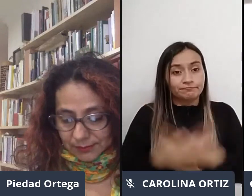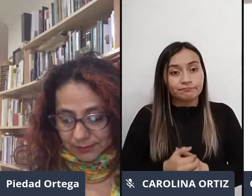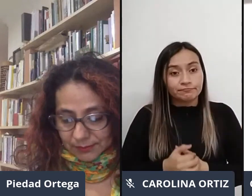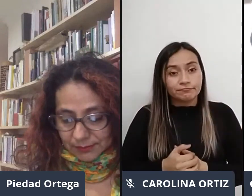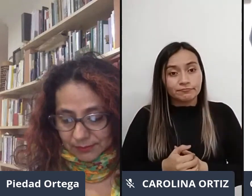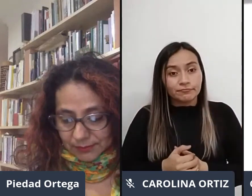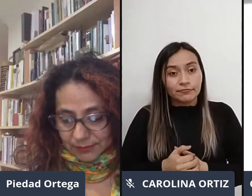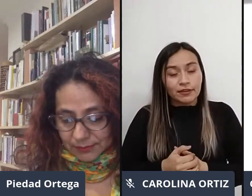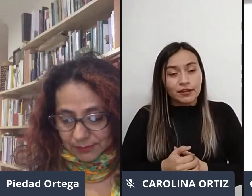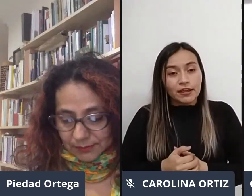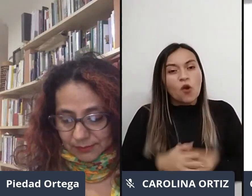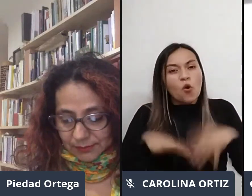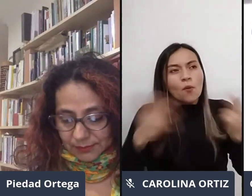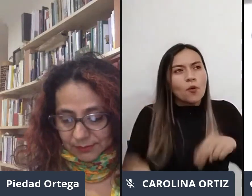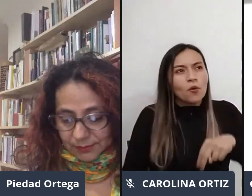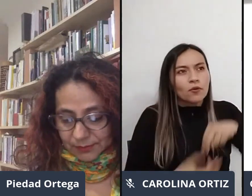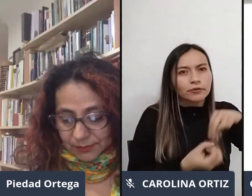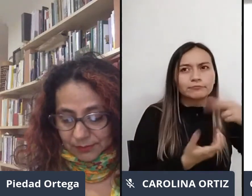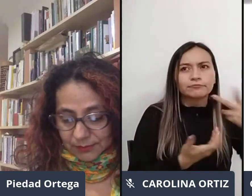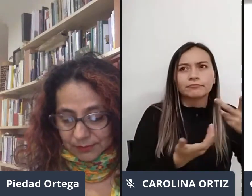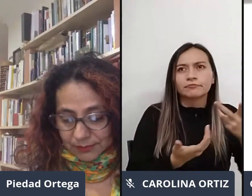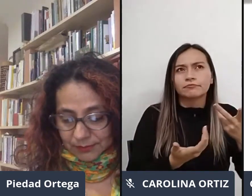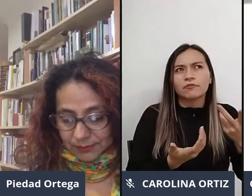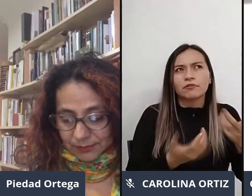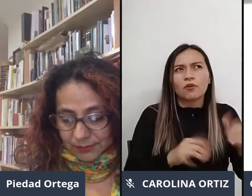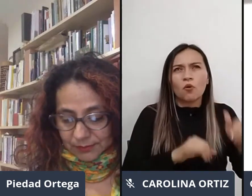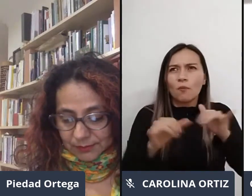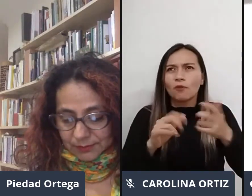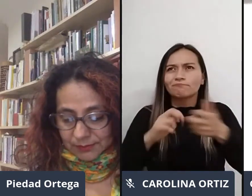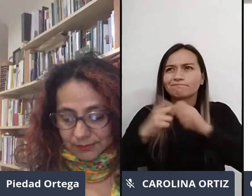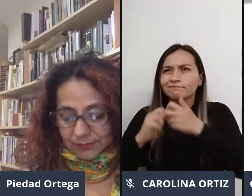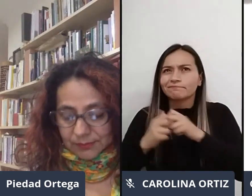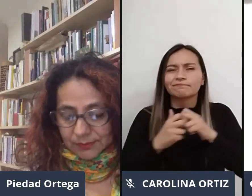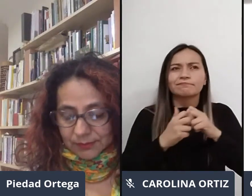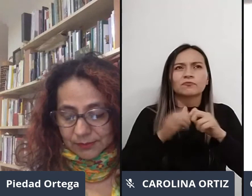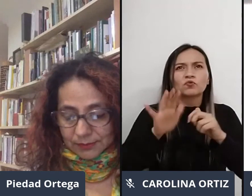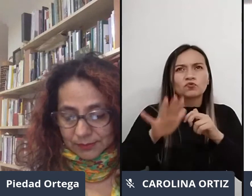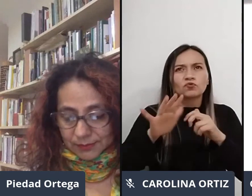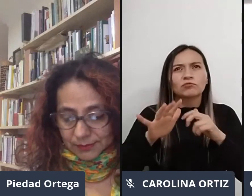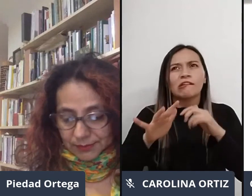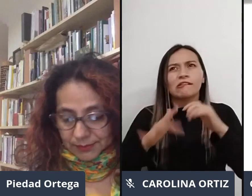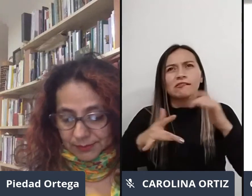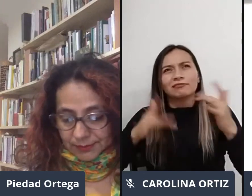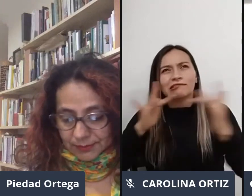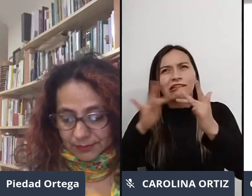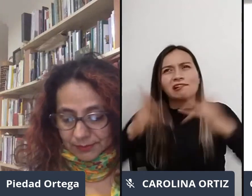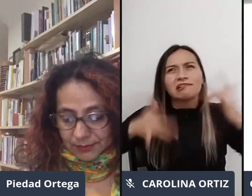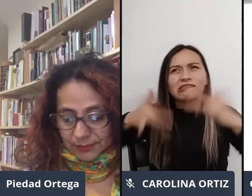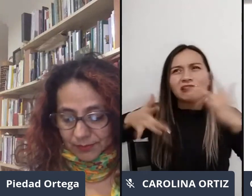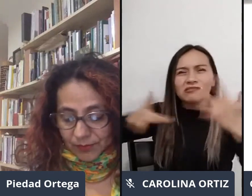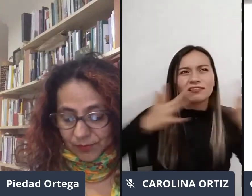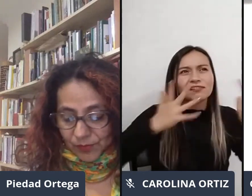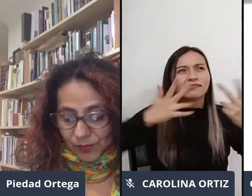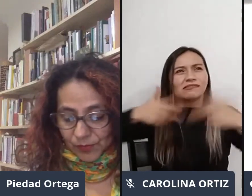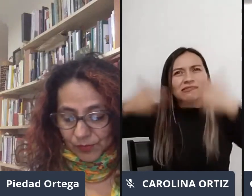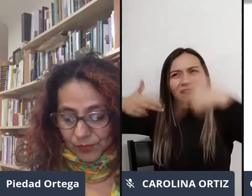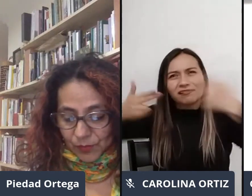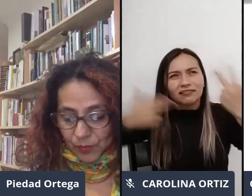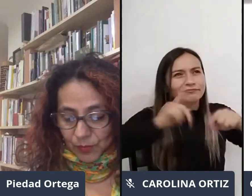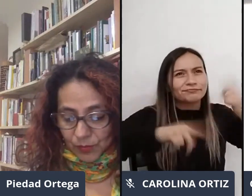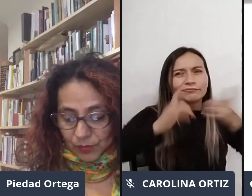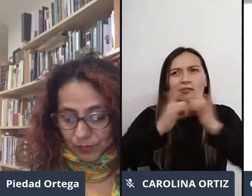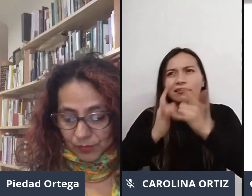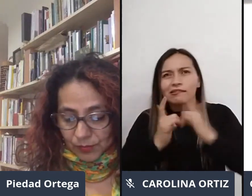está, qué está pasando, digamos, el tema de estos problemas de conexiones, de todo esto, hacen parte de esto, de